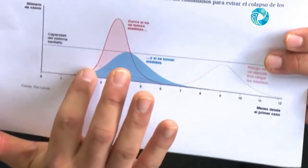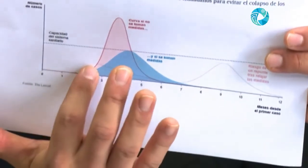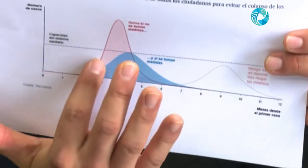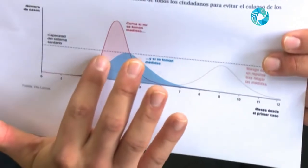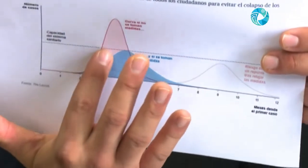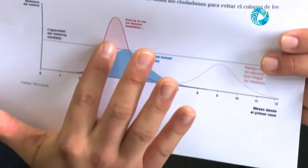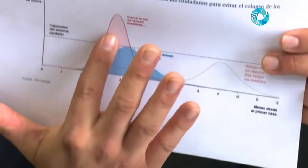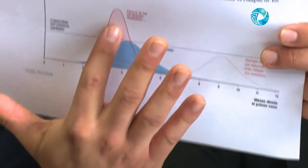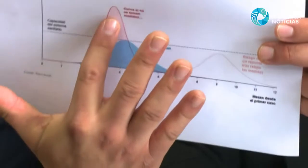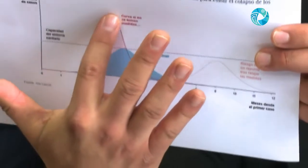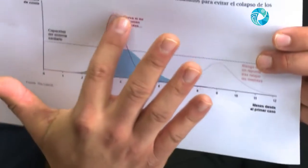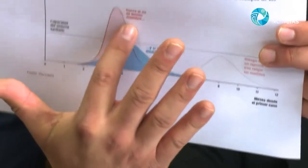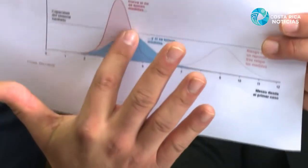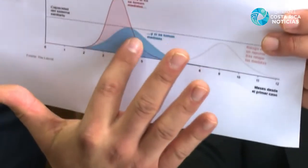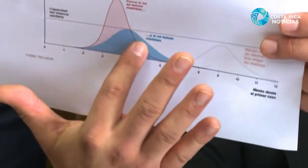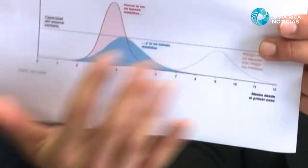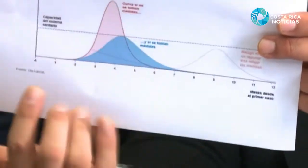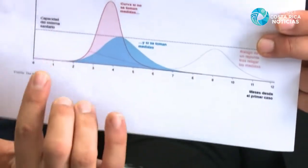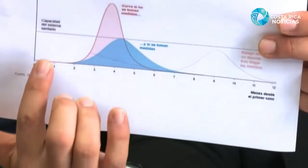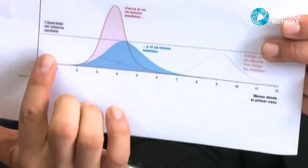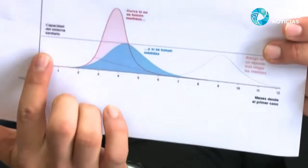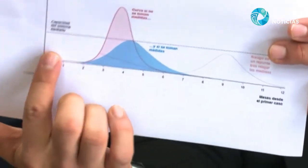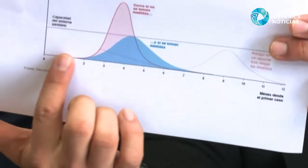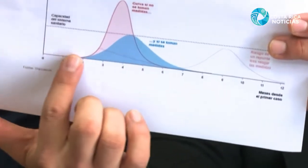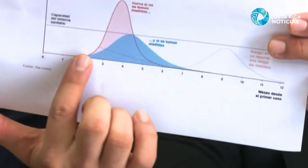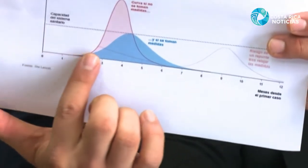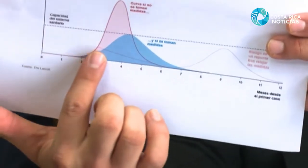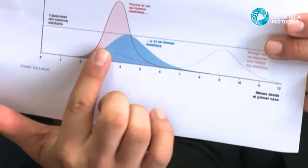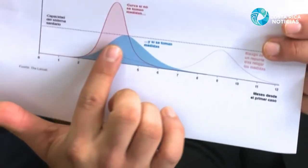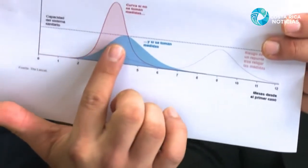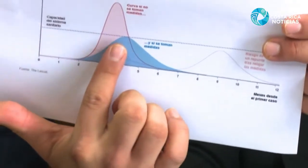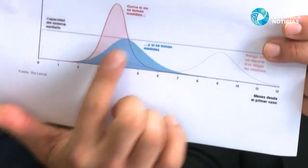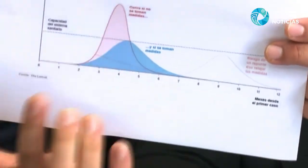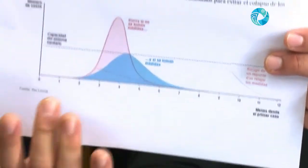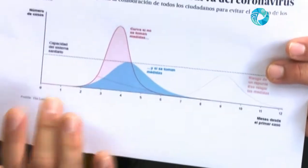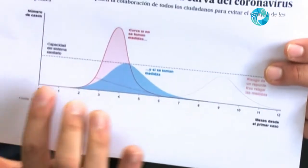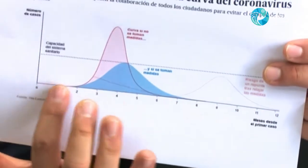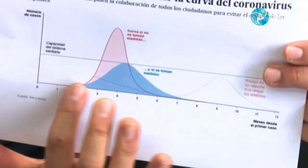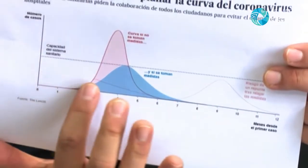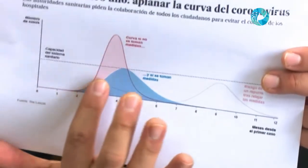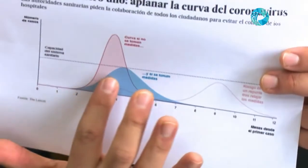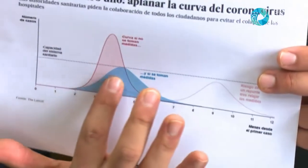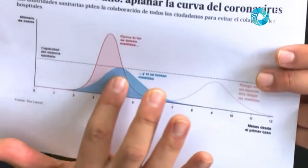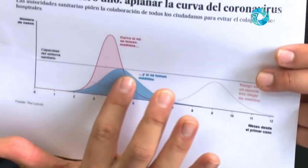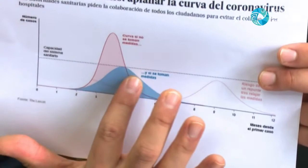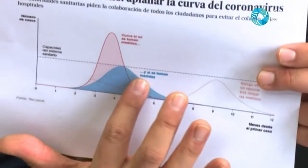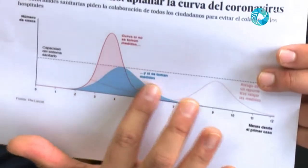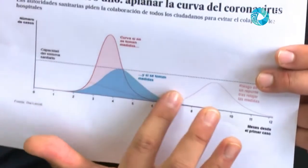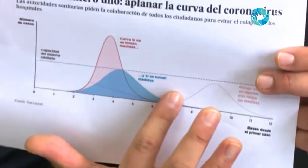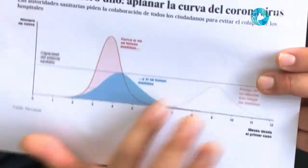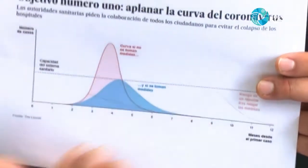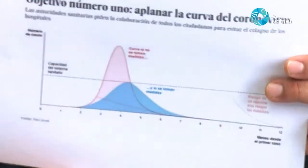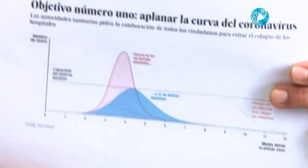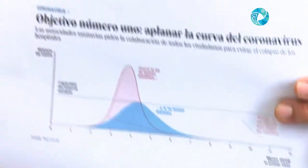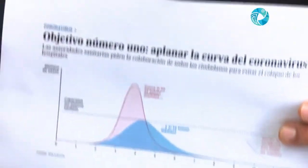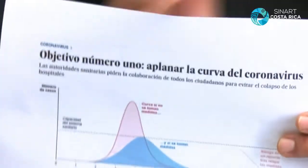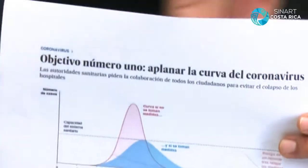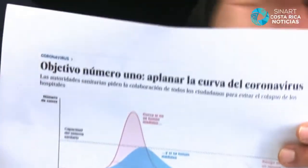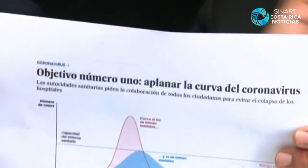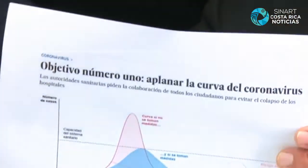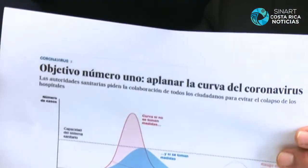pase lo que ocurre aquí en esta curva roja, sino que pase lo que ocurre en esta curva azul y celeste. Es